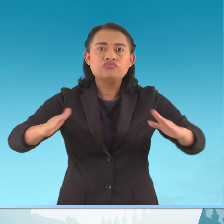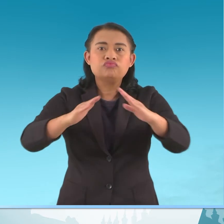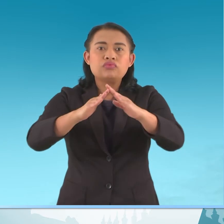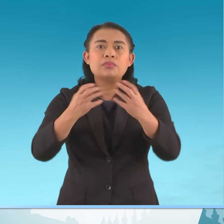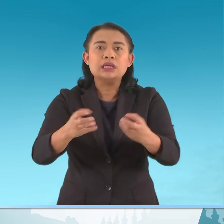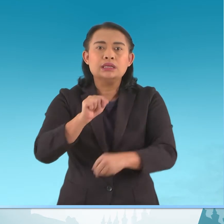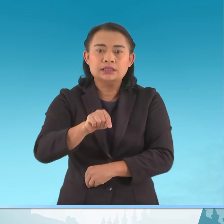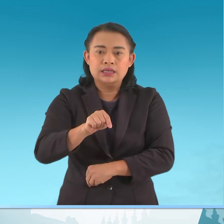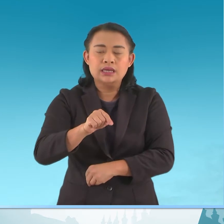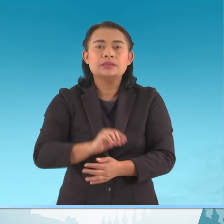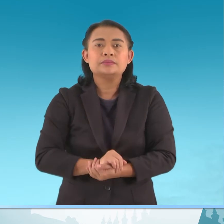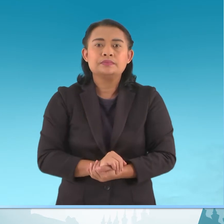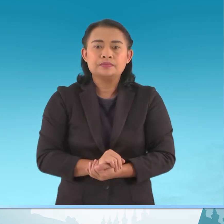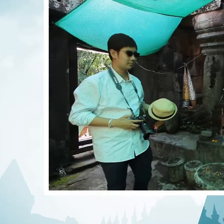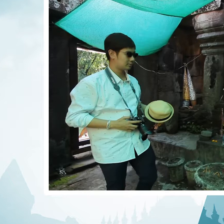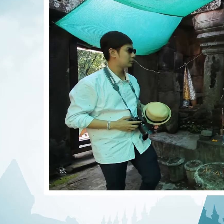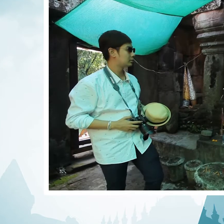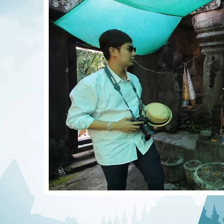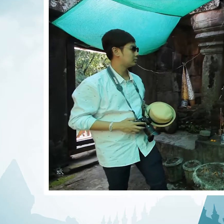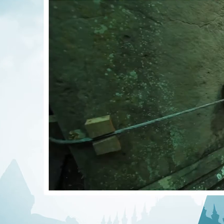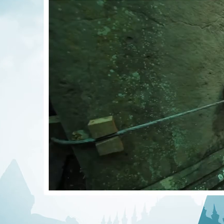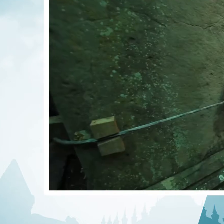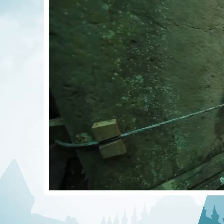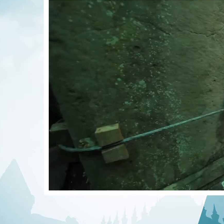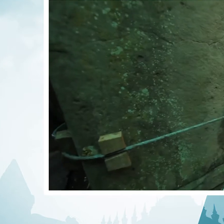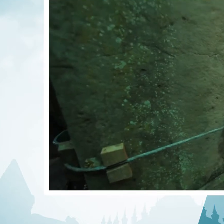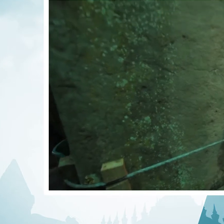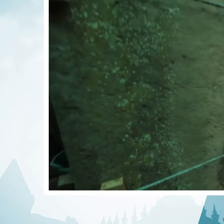อยู่ยั้งยืนยงของปราสาทหินแห่งนี้ครับ